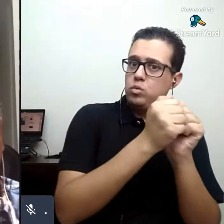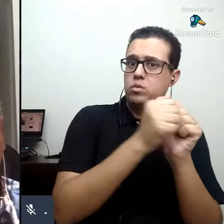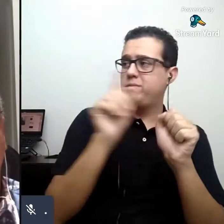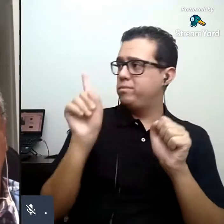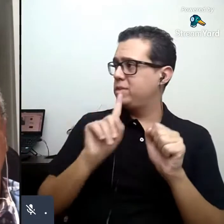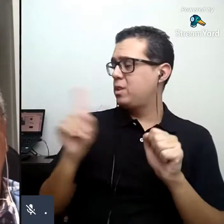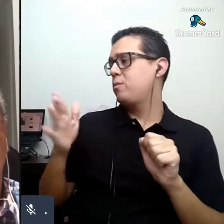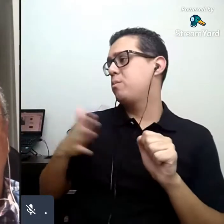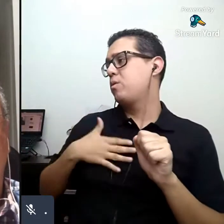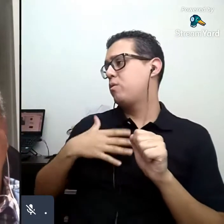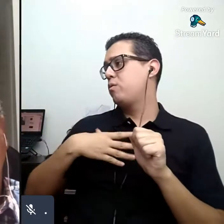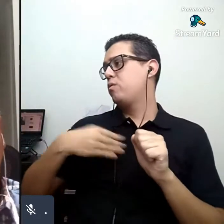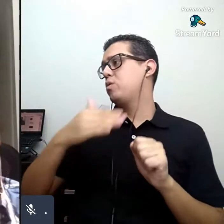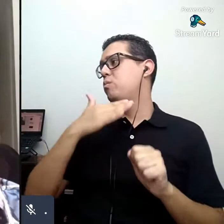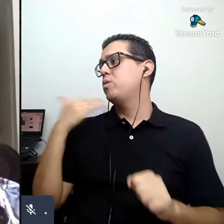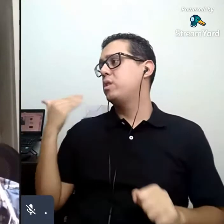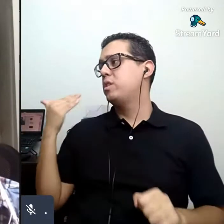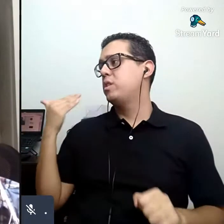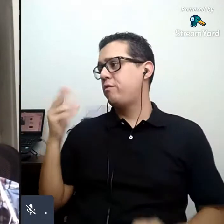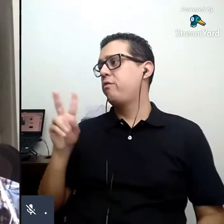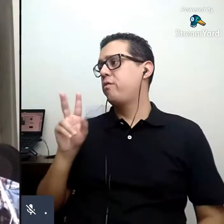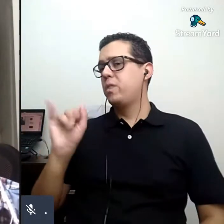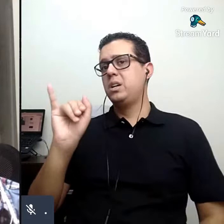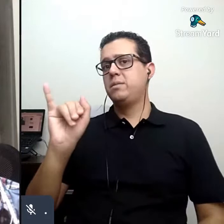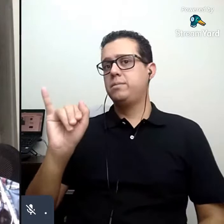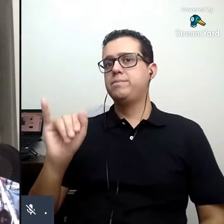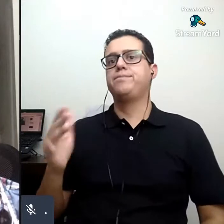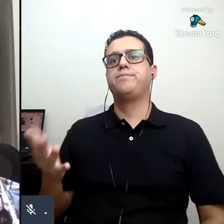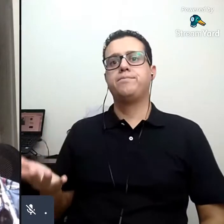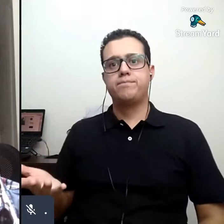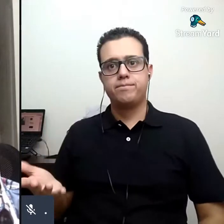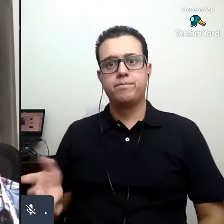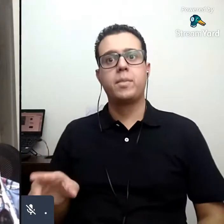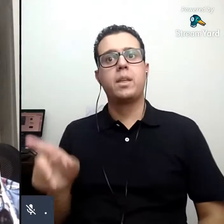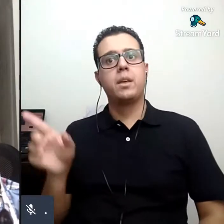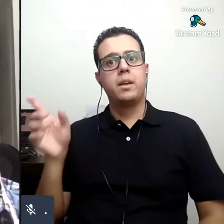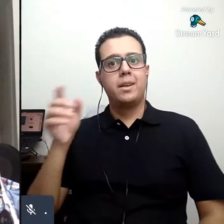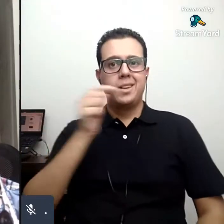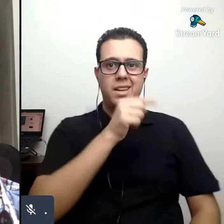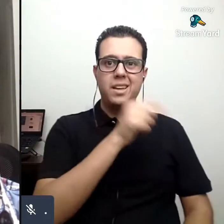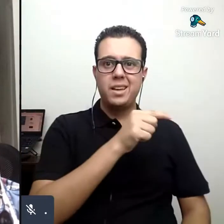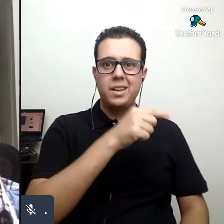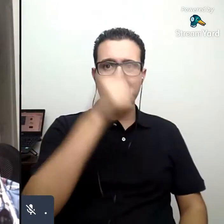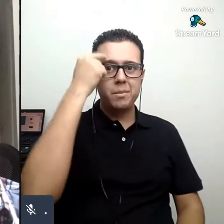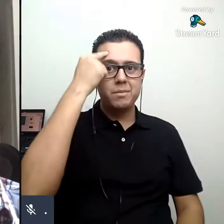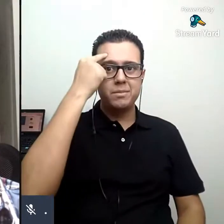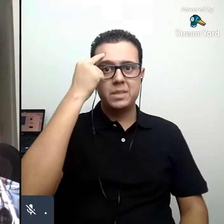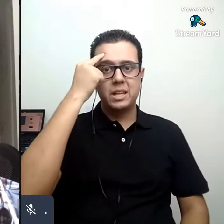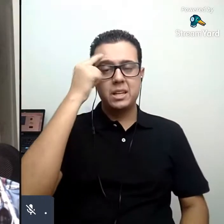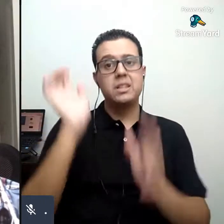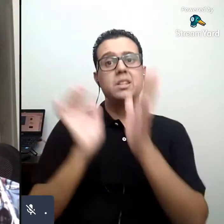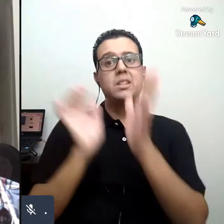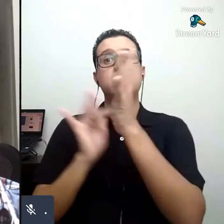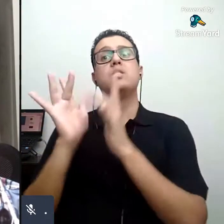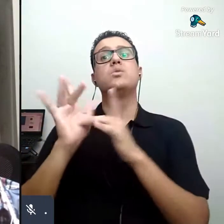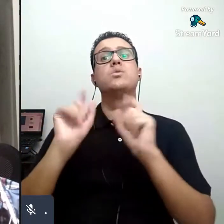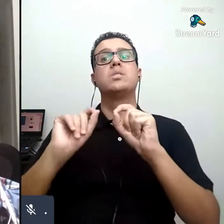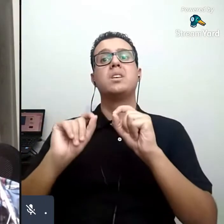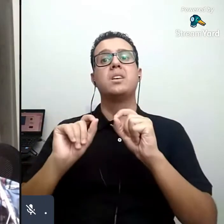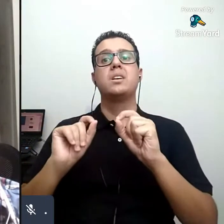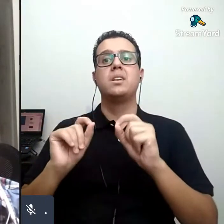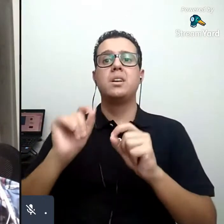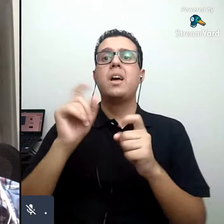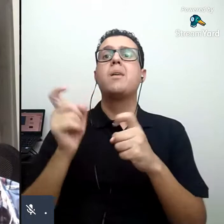morrer. Ou seja, ele achava que Jesus era um curandeiro. Ele estava